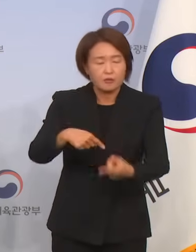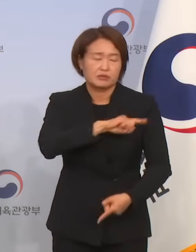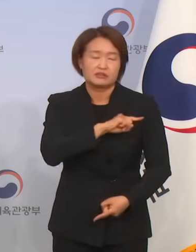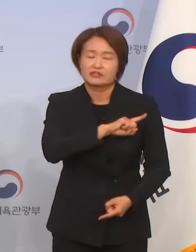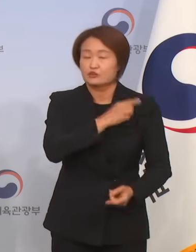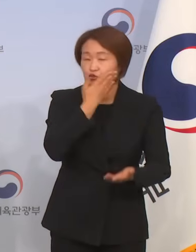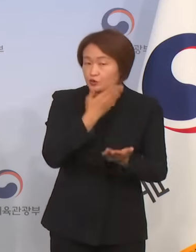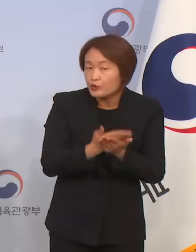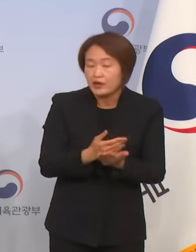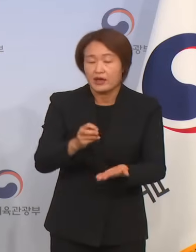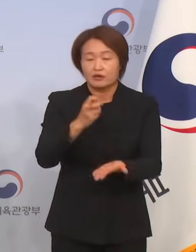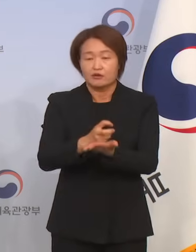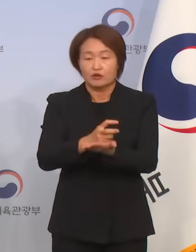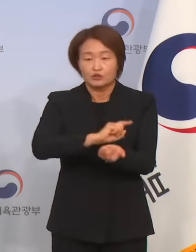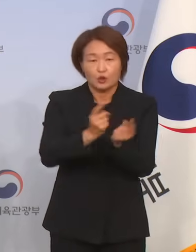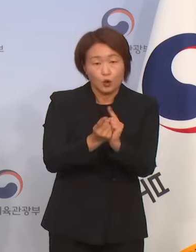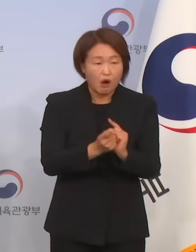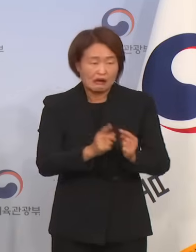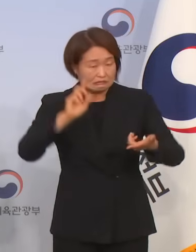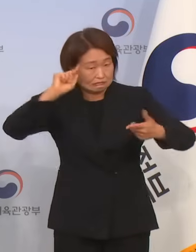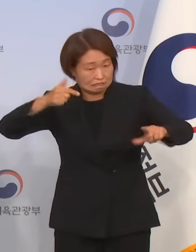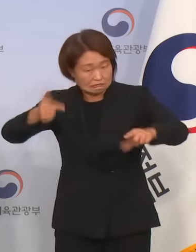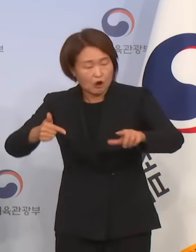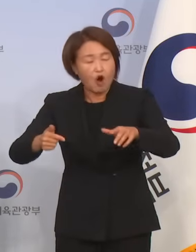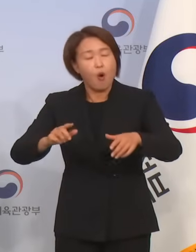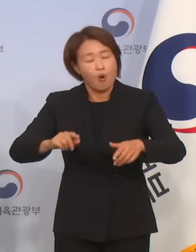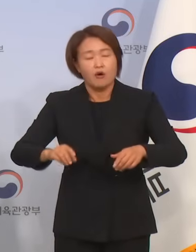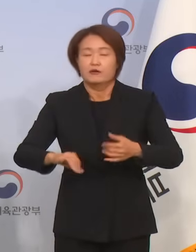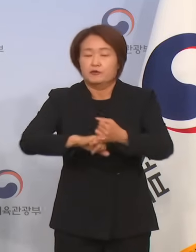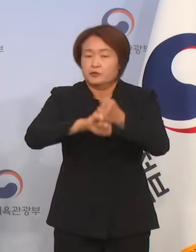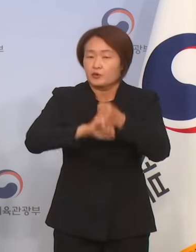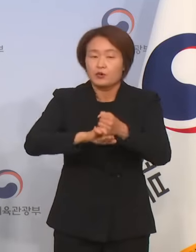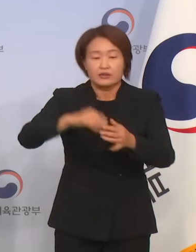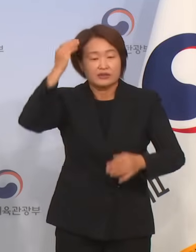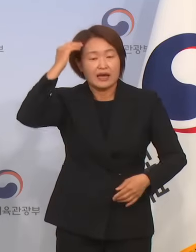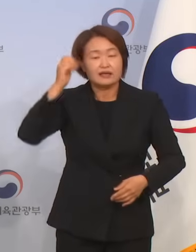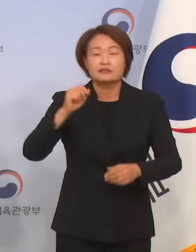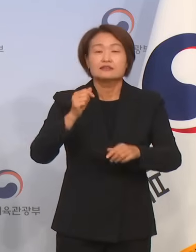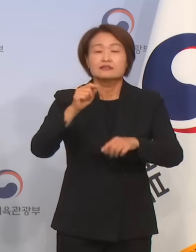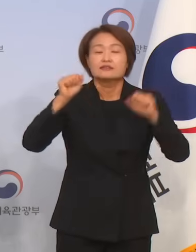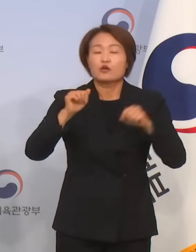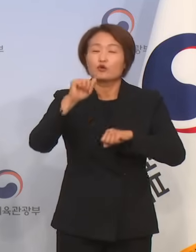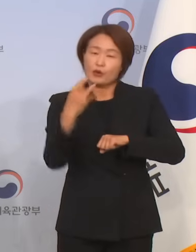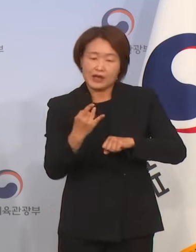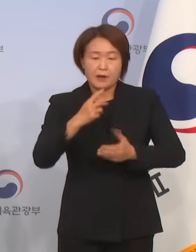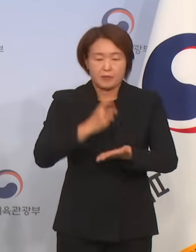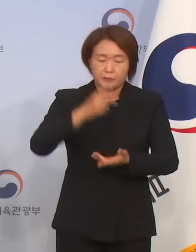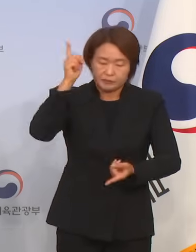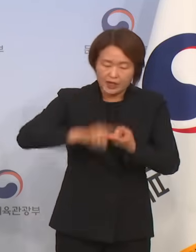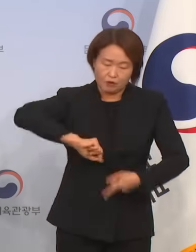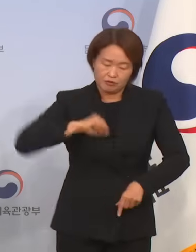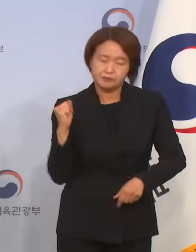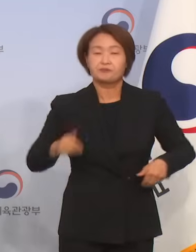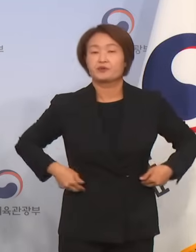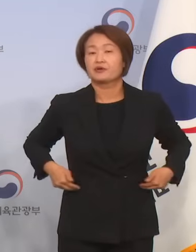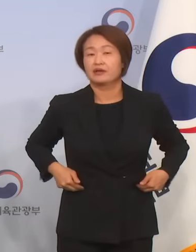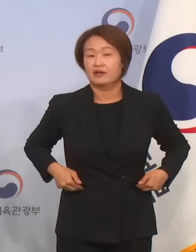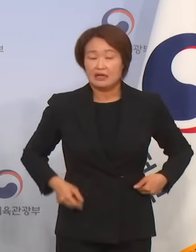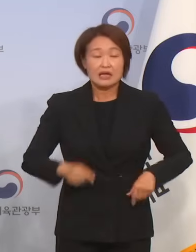우선하며 규정이 서로 상이할 때는 반드시 대한체육회 규정에 따라야 합니다.